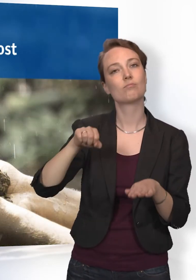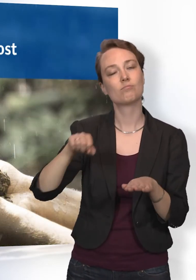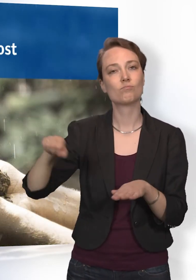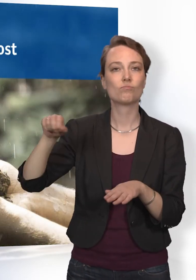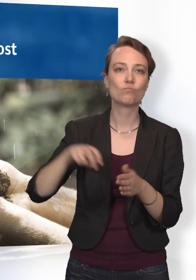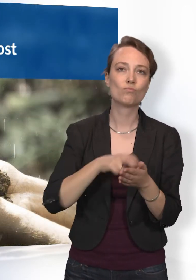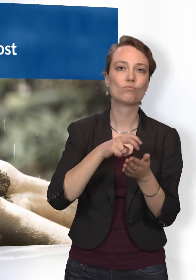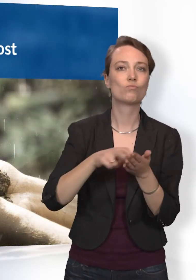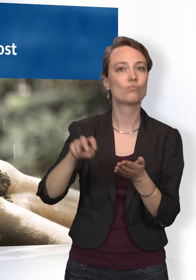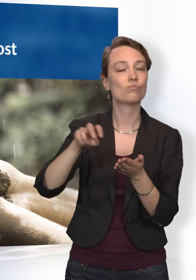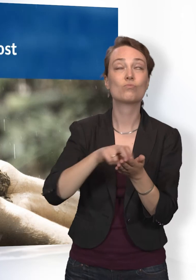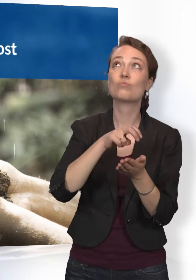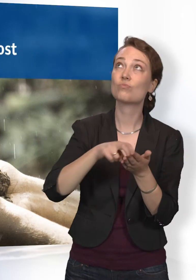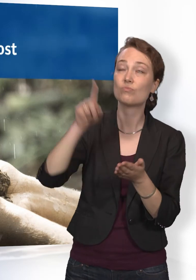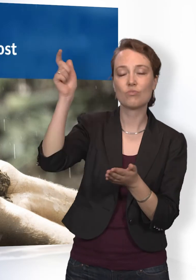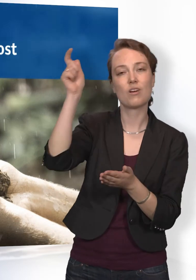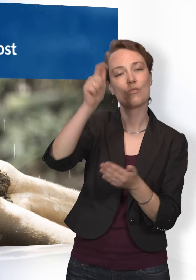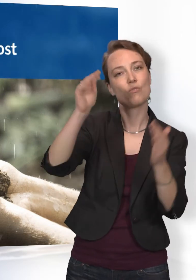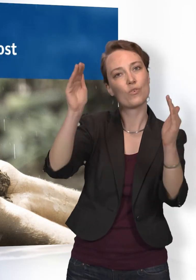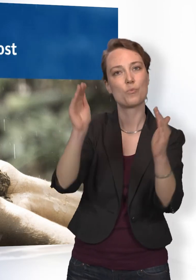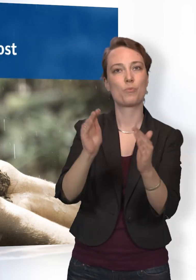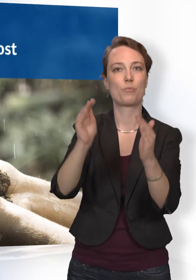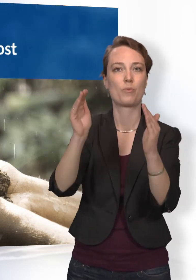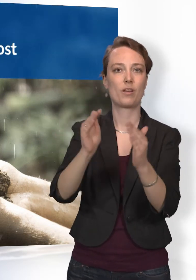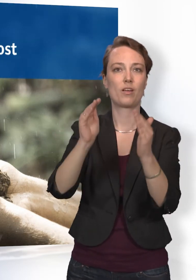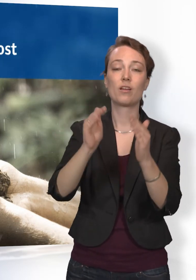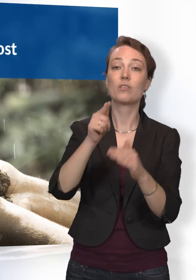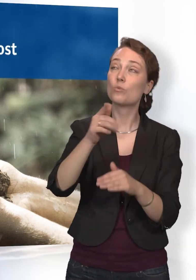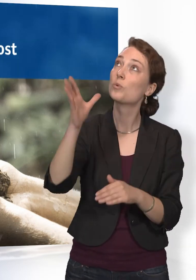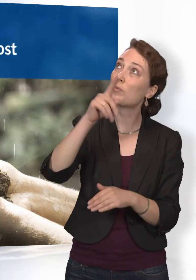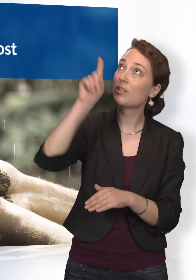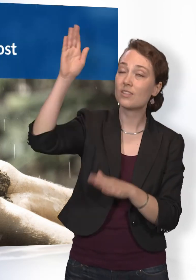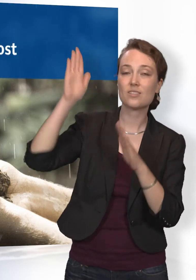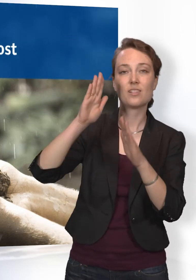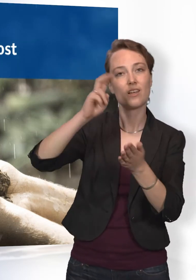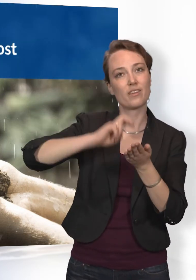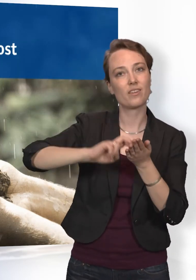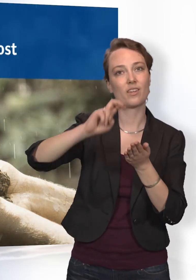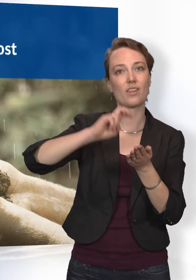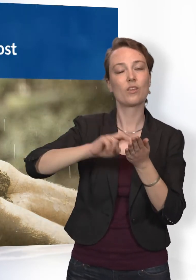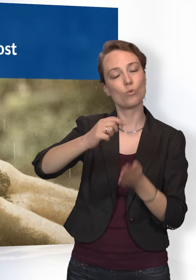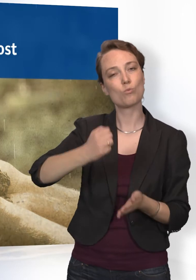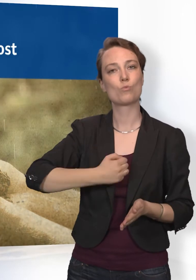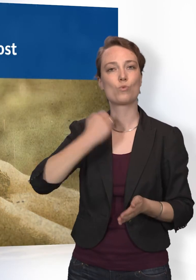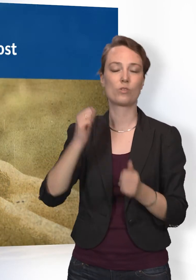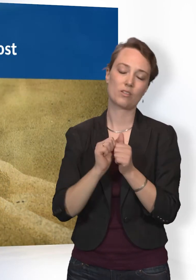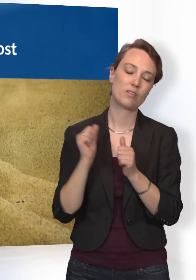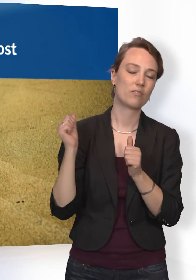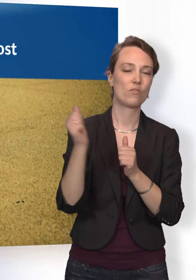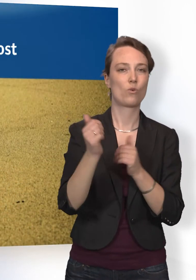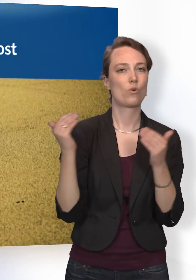bei ihm geborgen. Geh mit Gottes Segen, geh ihm